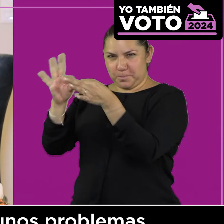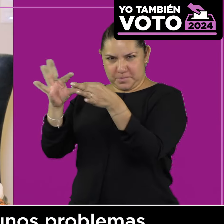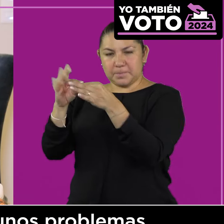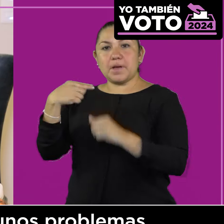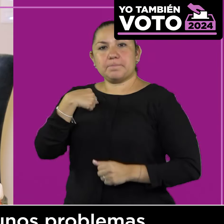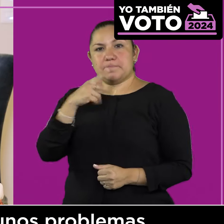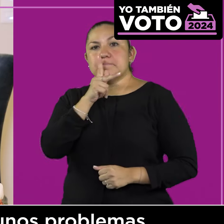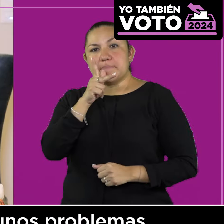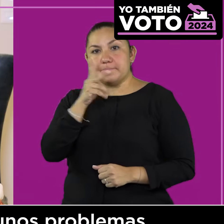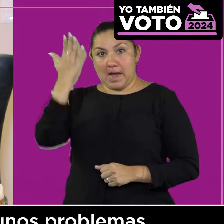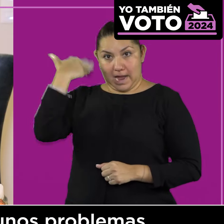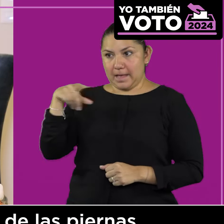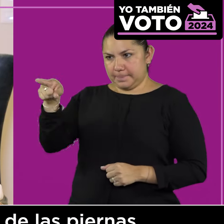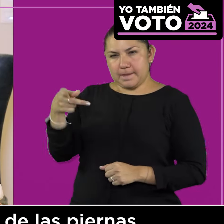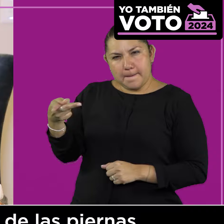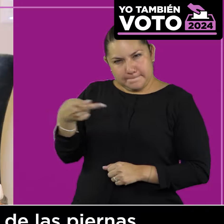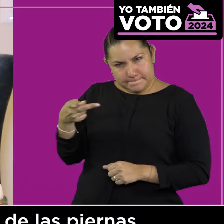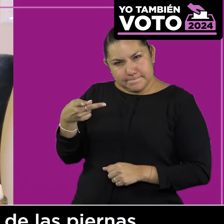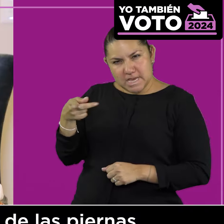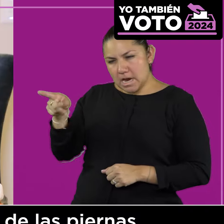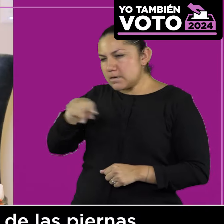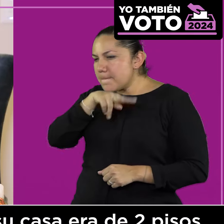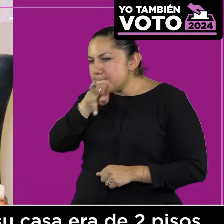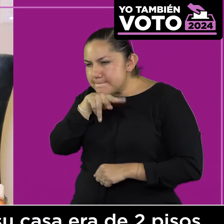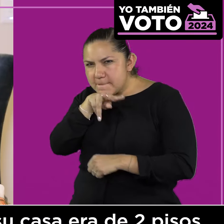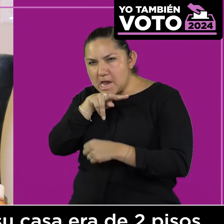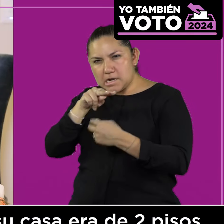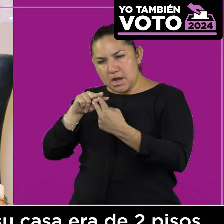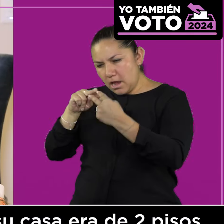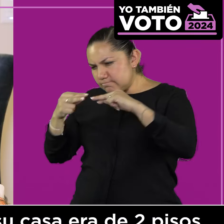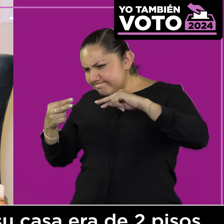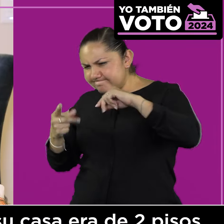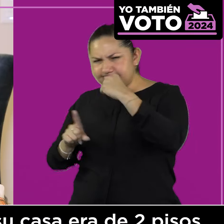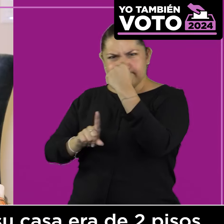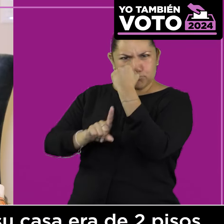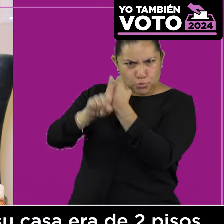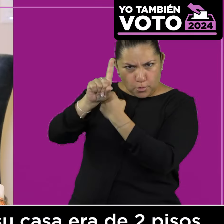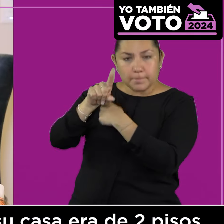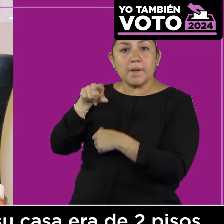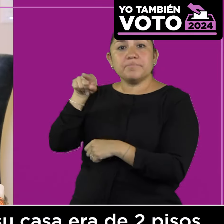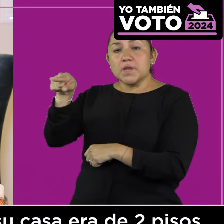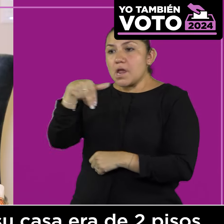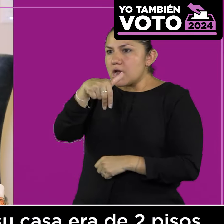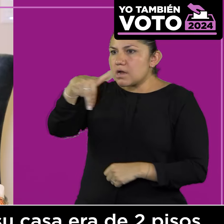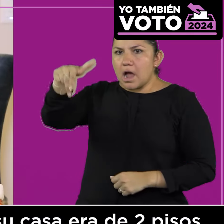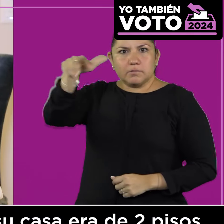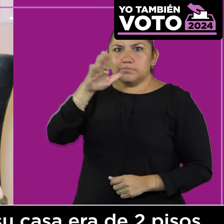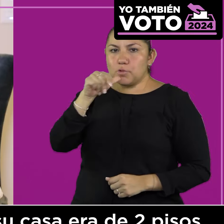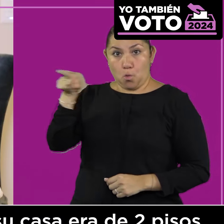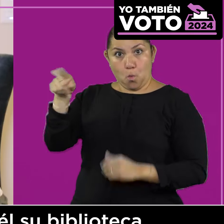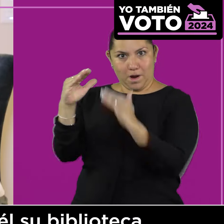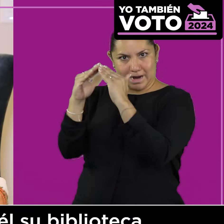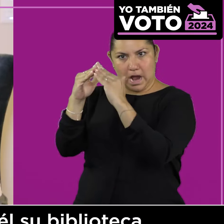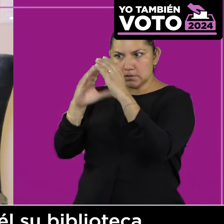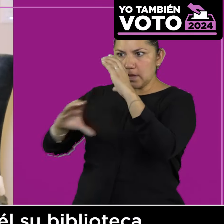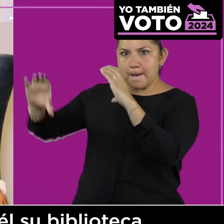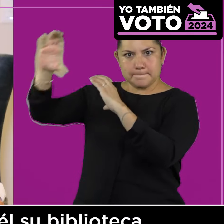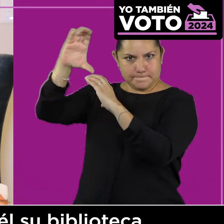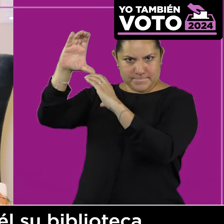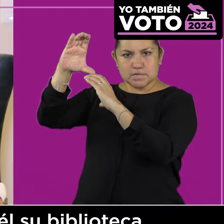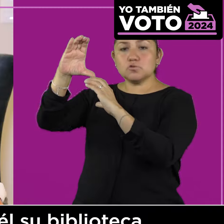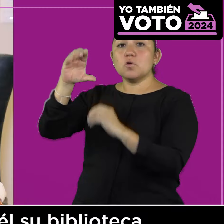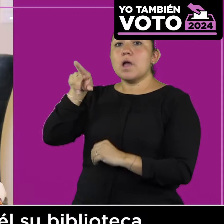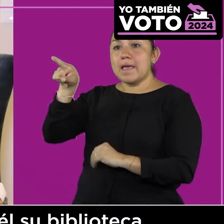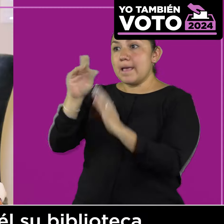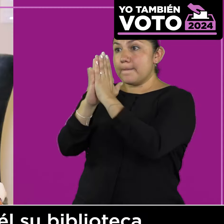papá tuvo unos problemas en las arterias de las piernas dejó de caminar y su casa era de dos pisos y donde tenía él